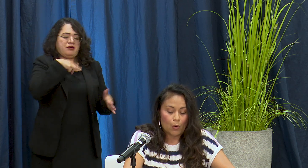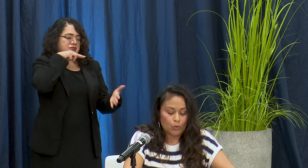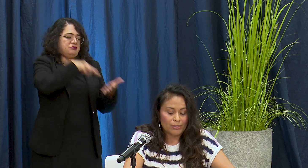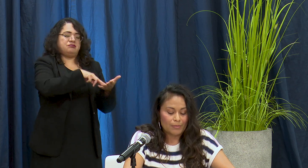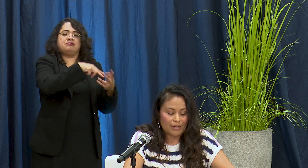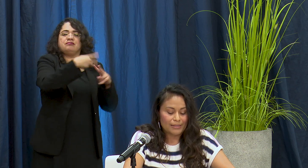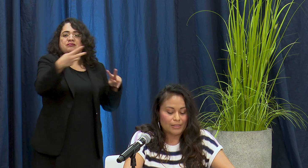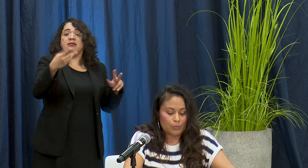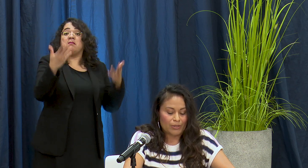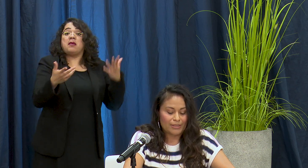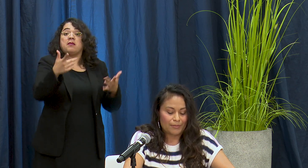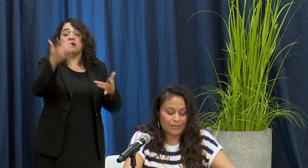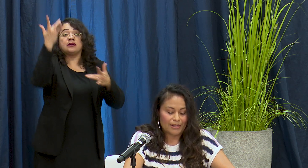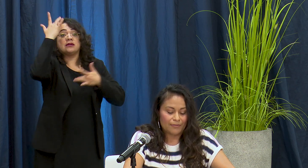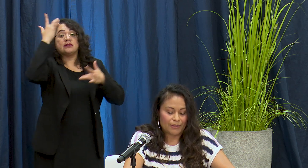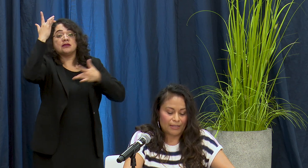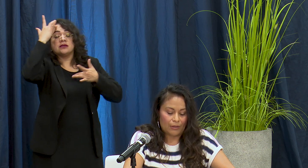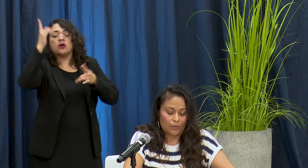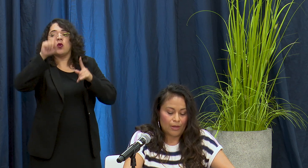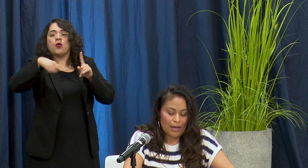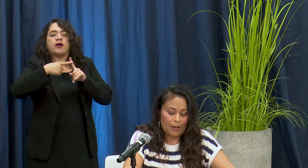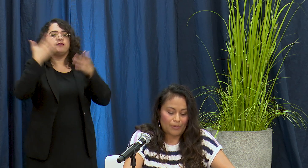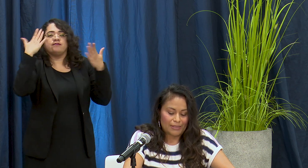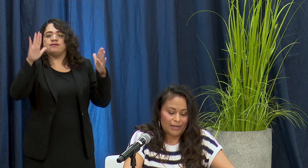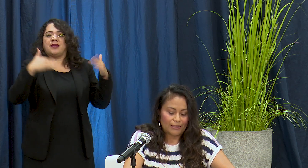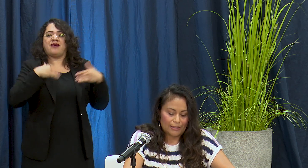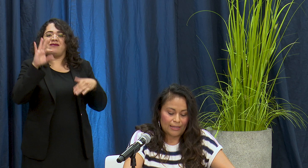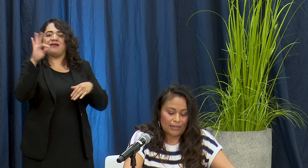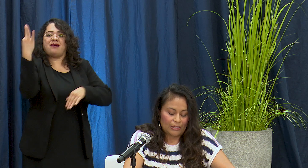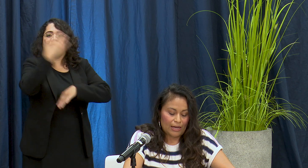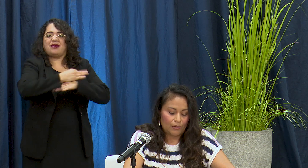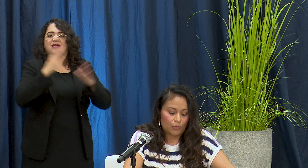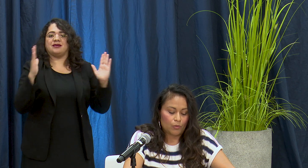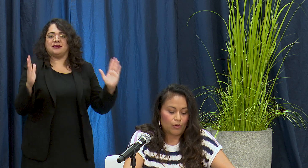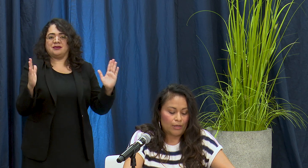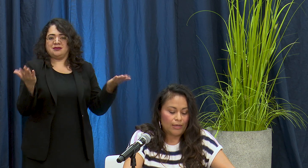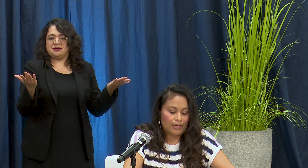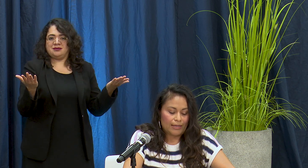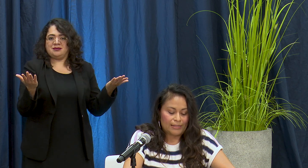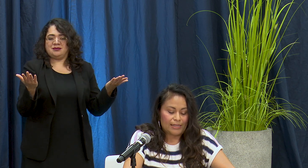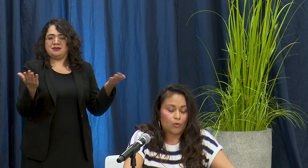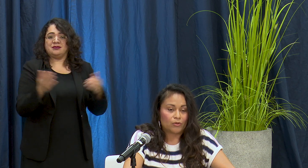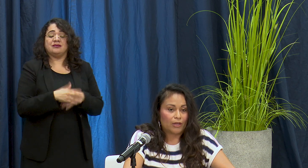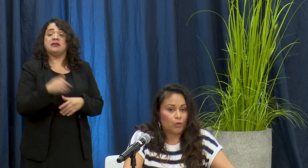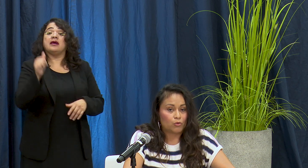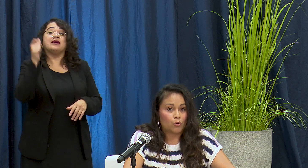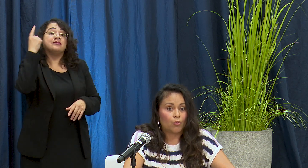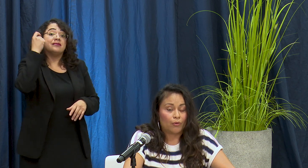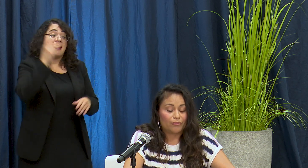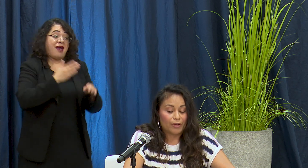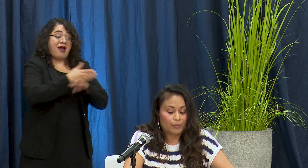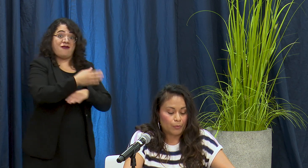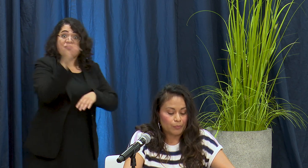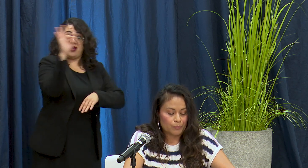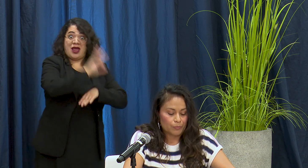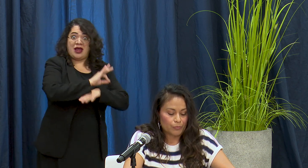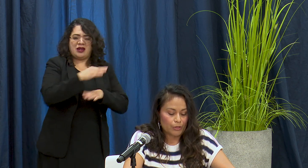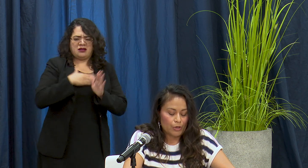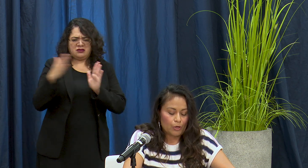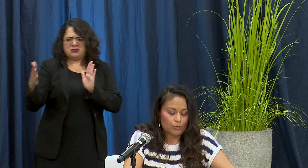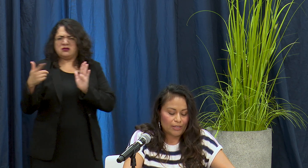días o semanas después de haberse infectado, a pesar de que ya no esté contagioso o